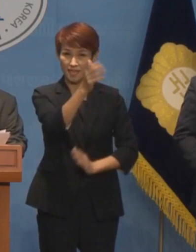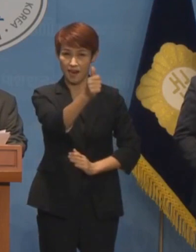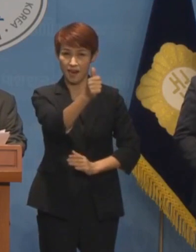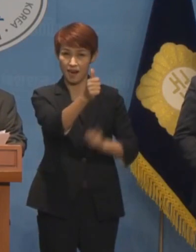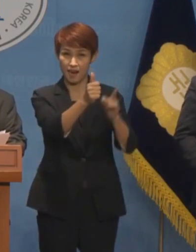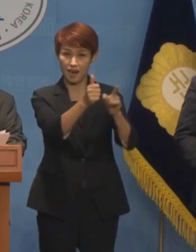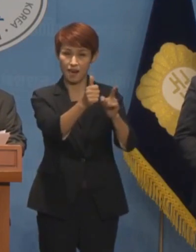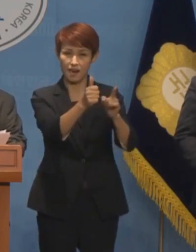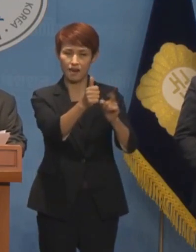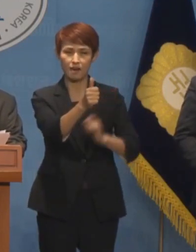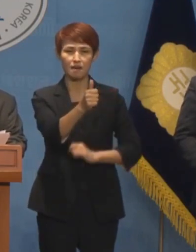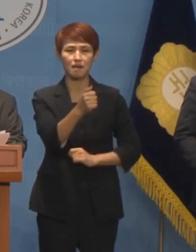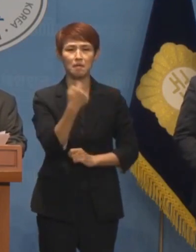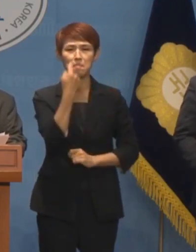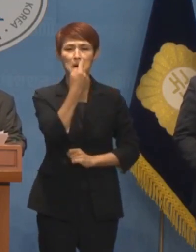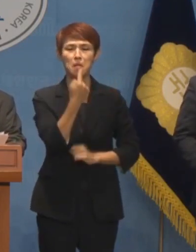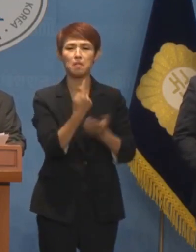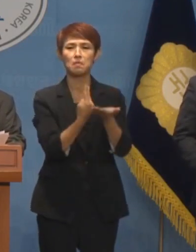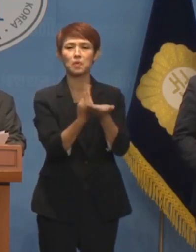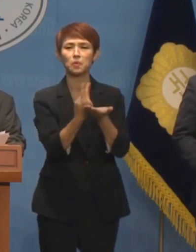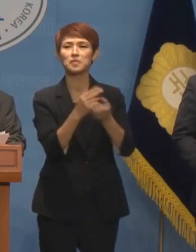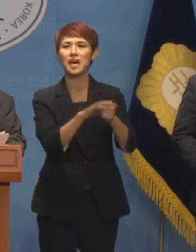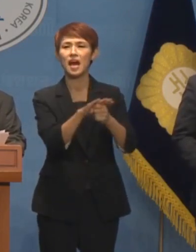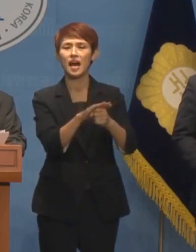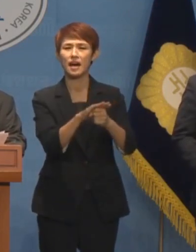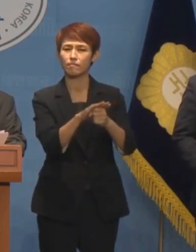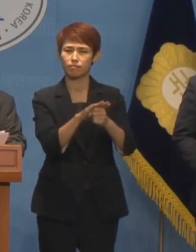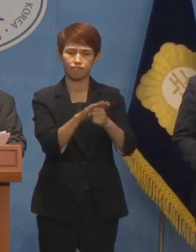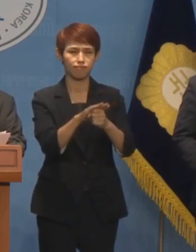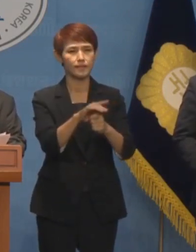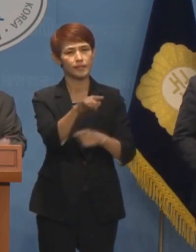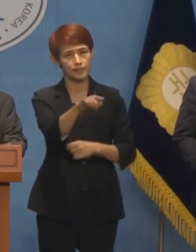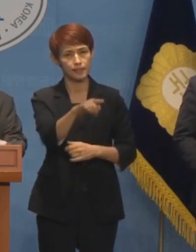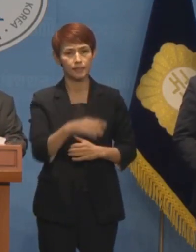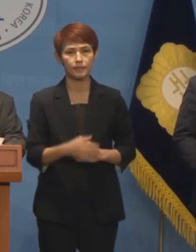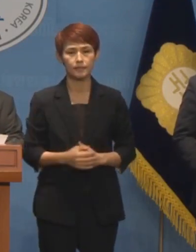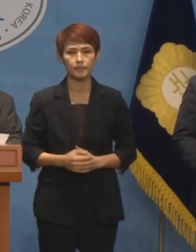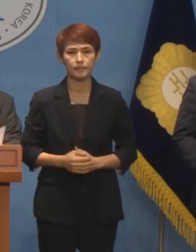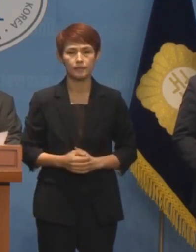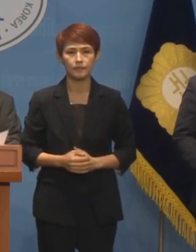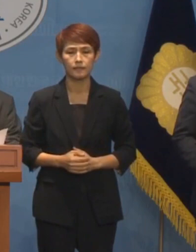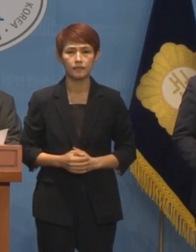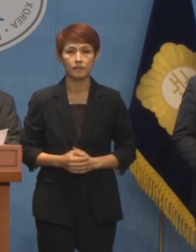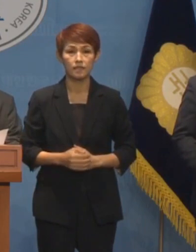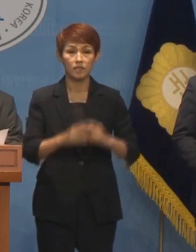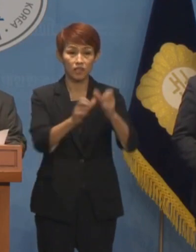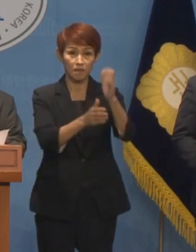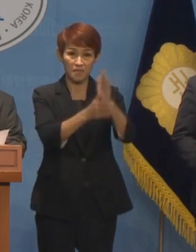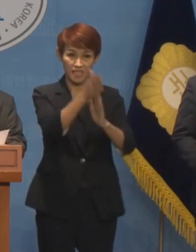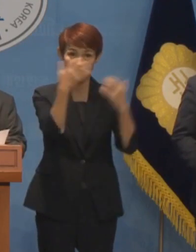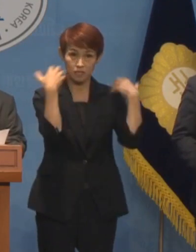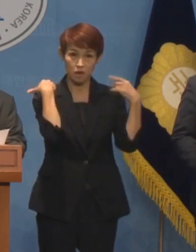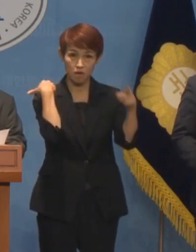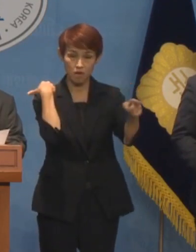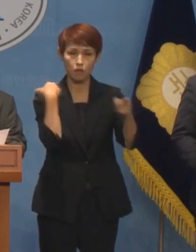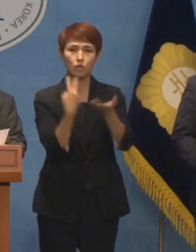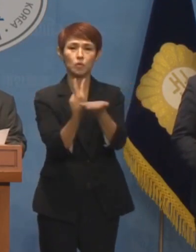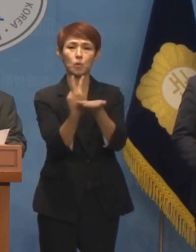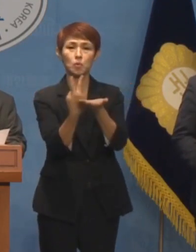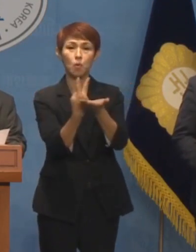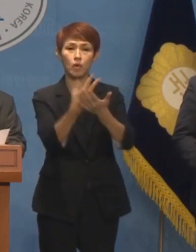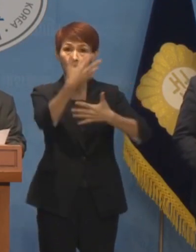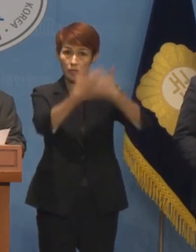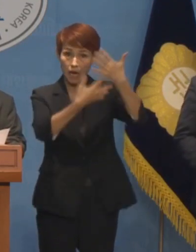성남시장의 말로만 독도 사랑, 영상부터 재개하라라는 제목입니다. 성남시청은 독도